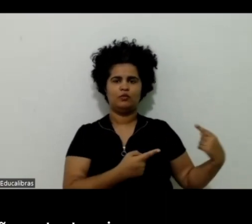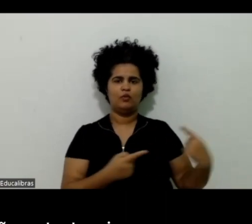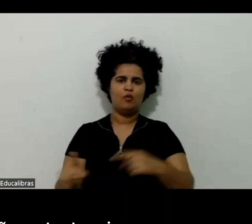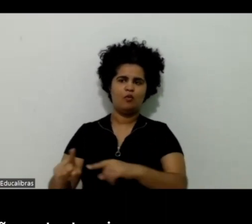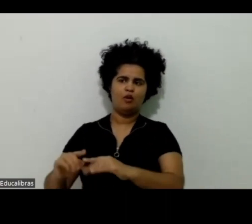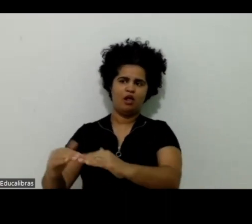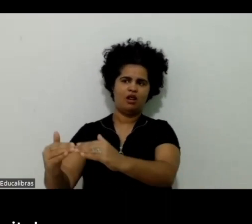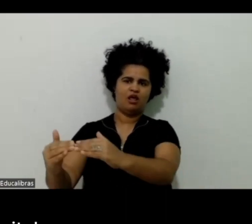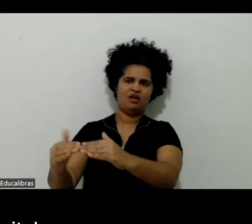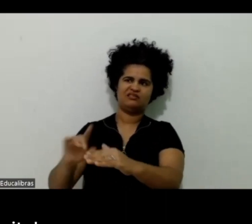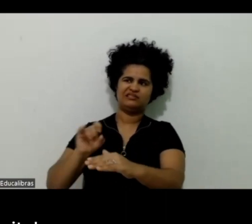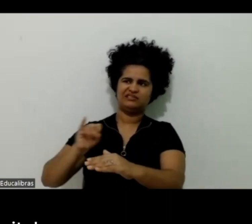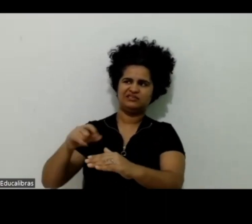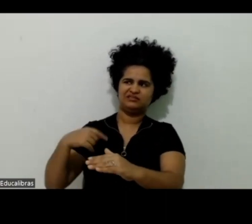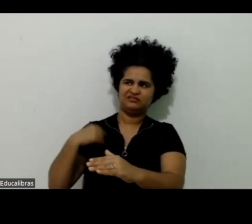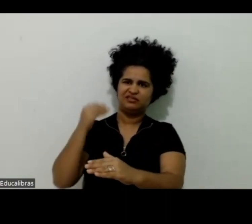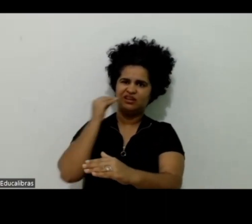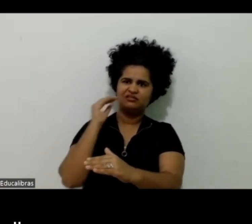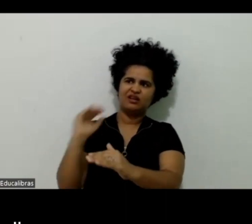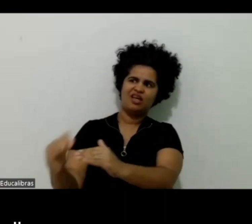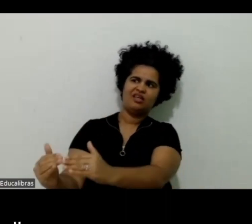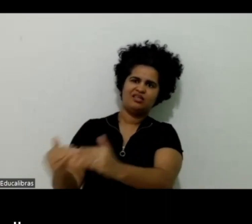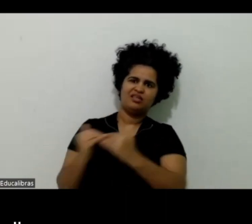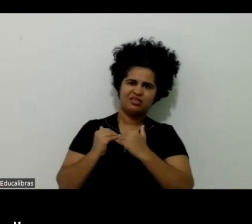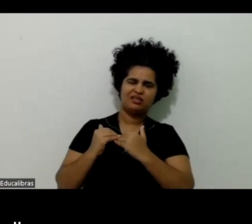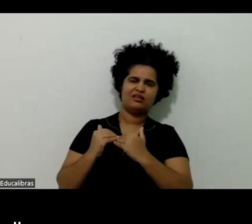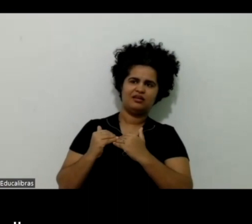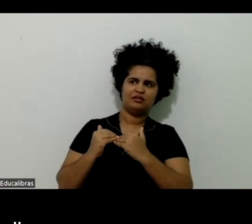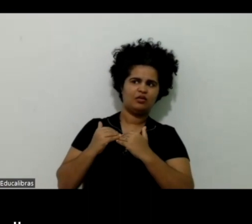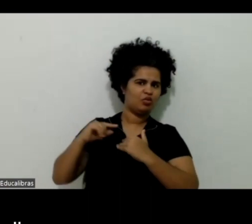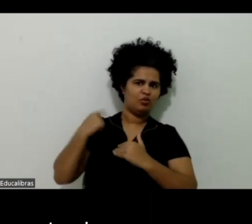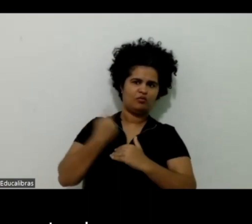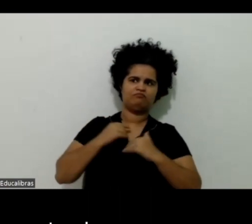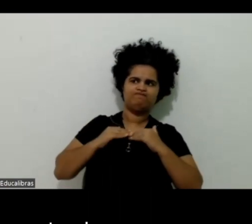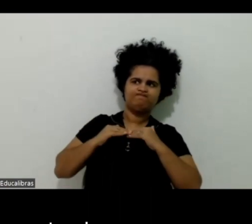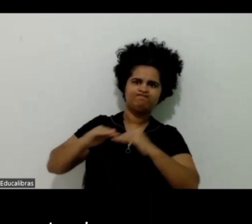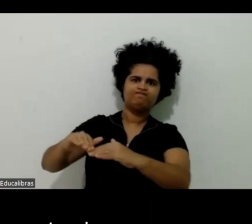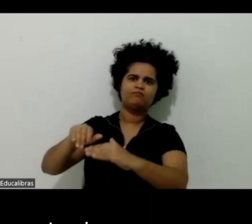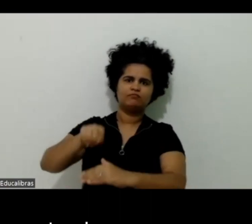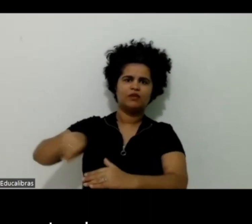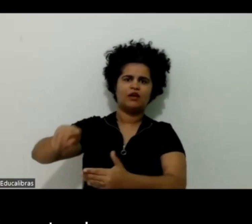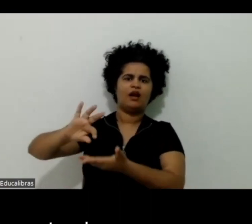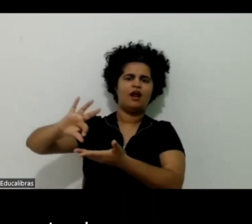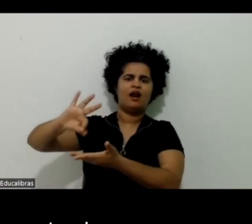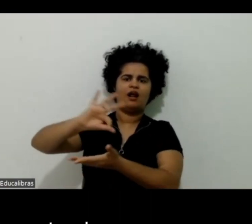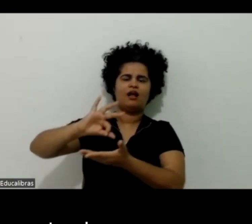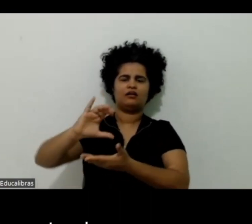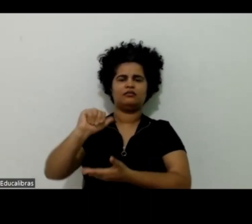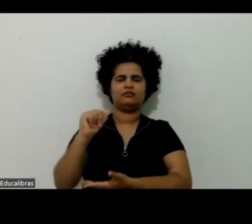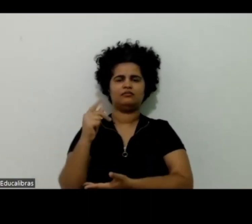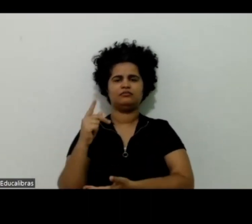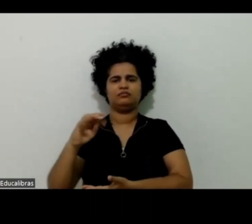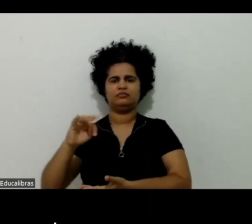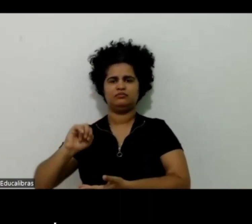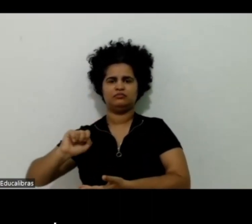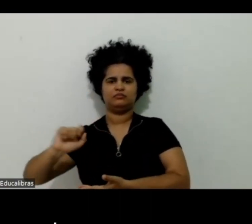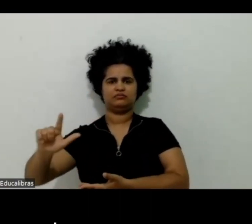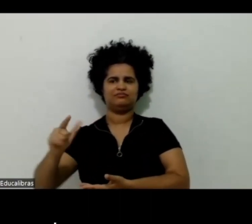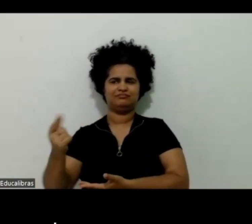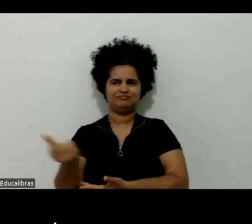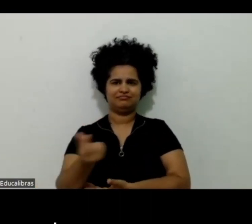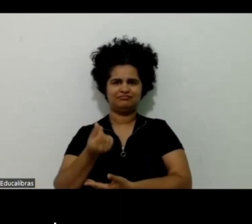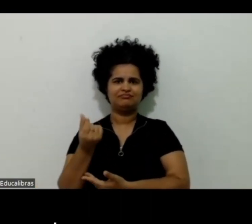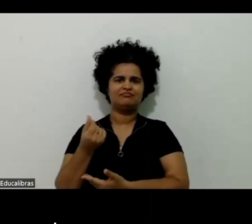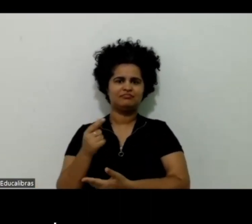que são estruturais do próprio capital. Não é uma escolha, né? Então, assim, a gente precisa entender que é